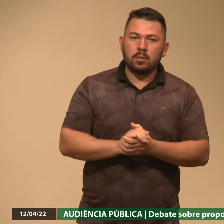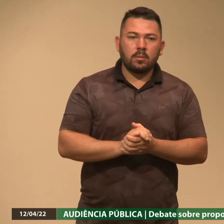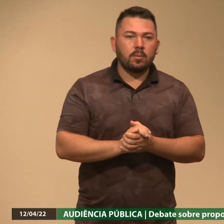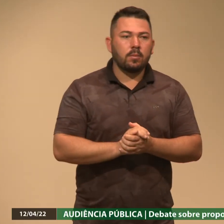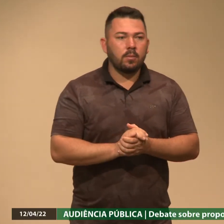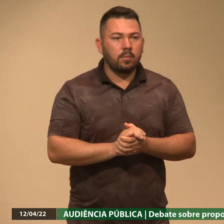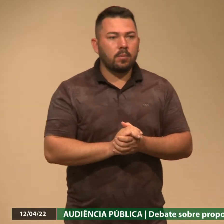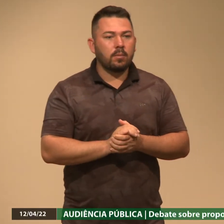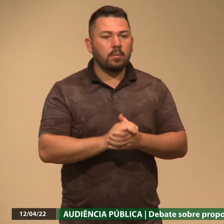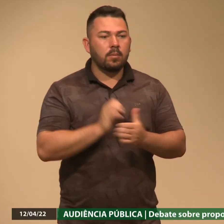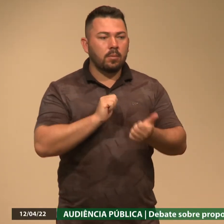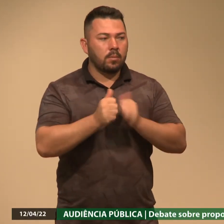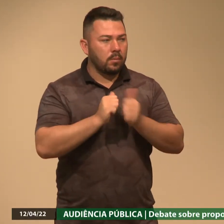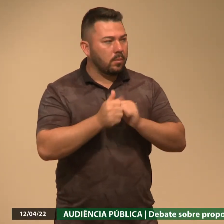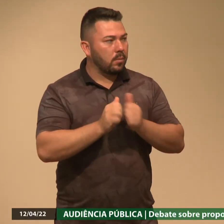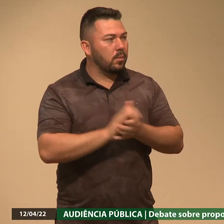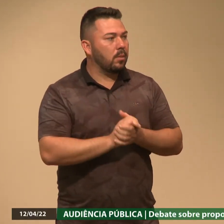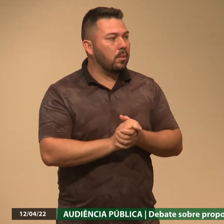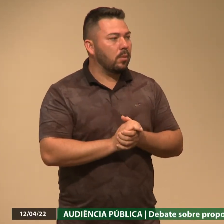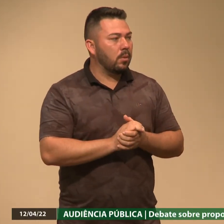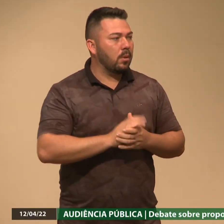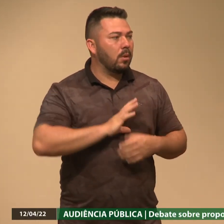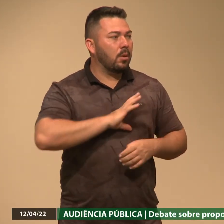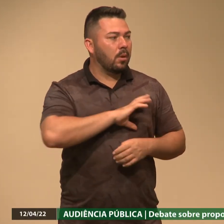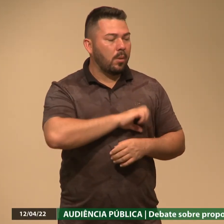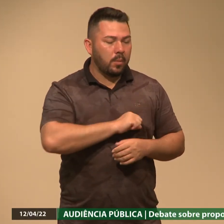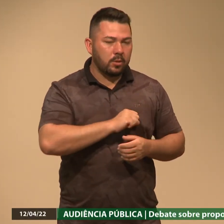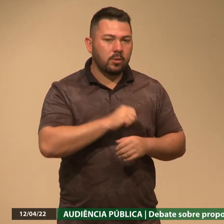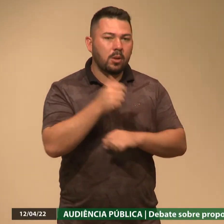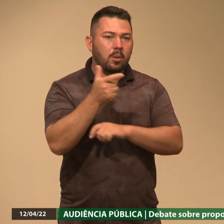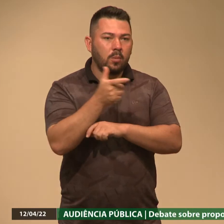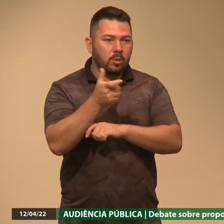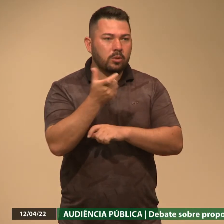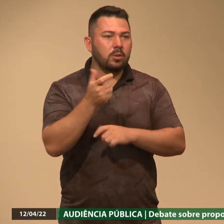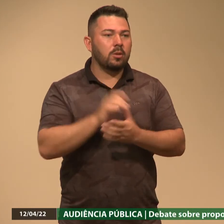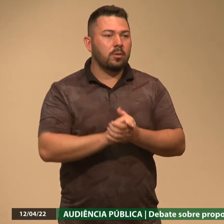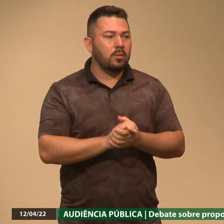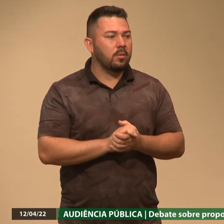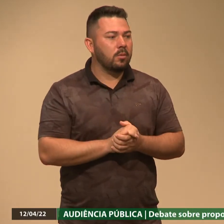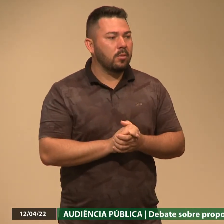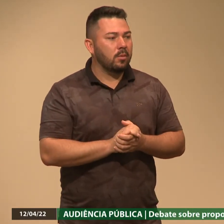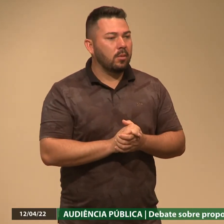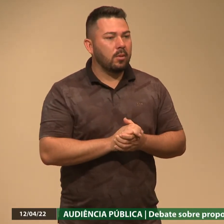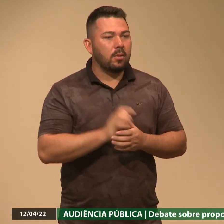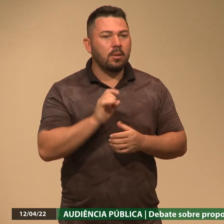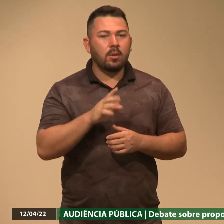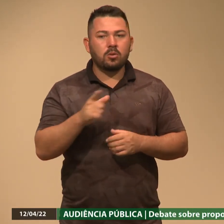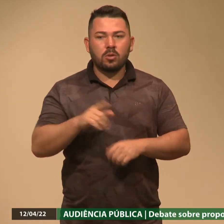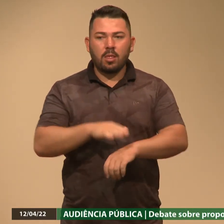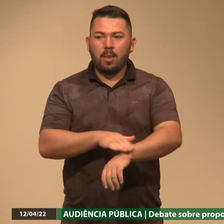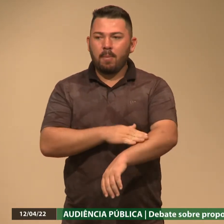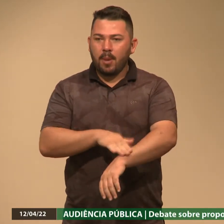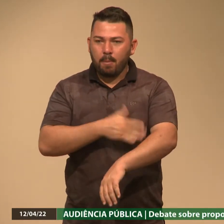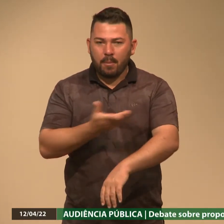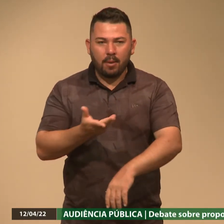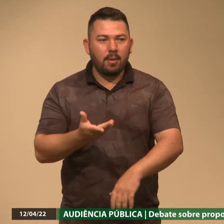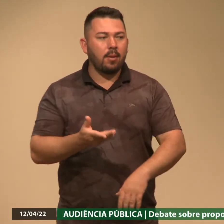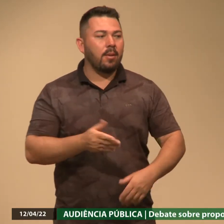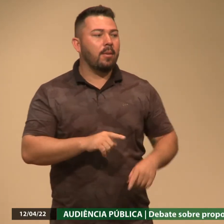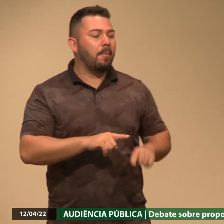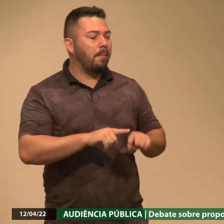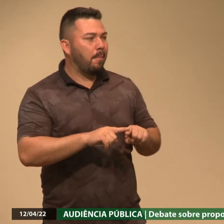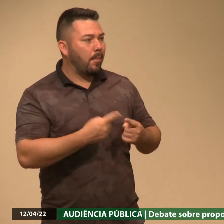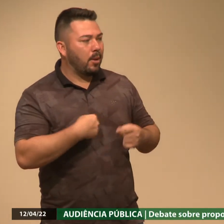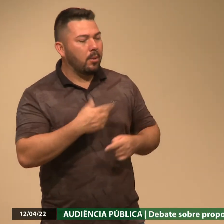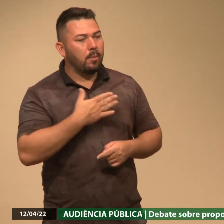atleta desportista e apaixonada por tiro que tava o tiro não só na minha pele mas